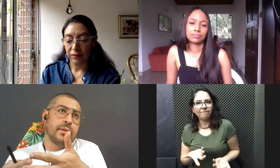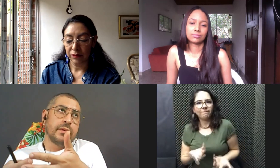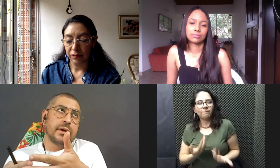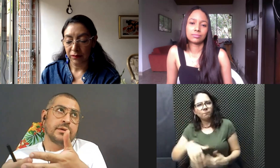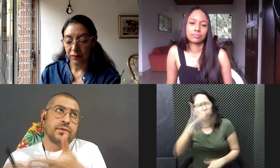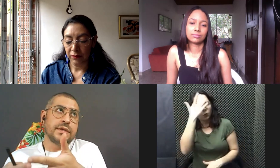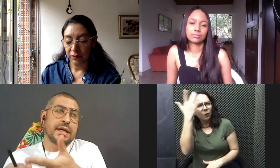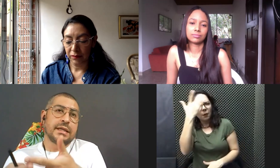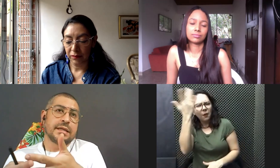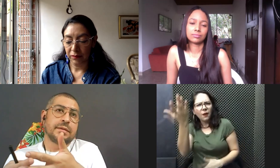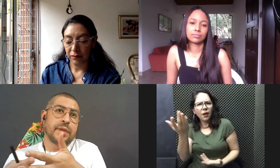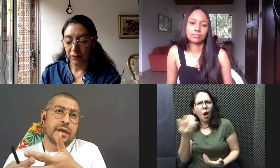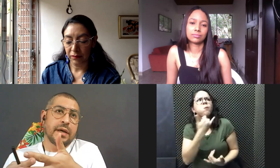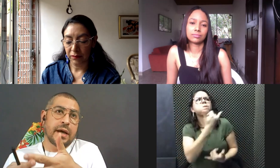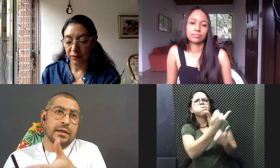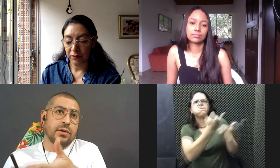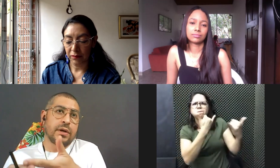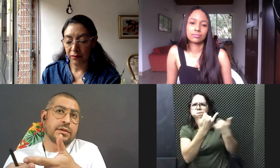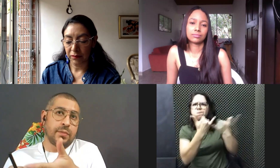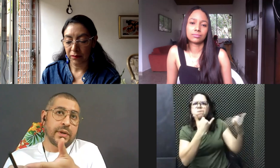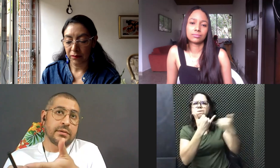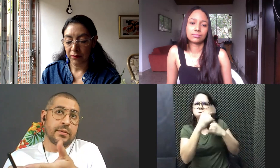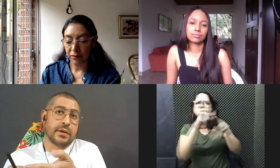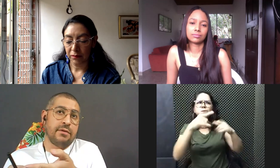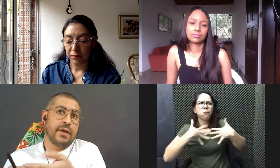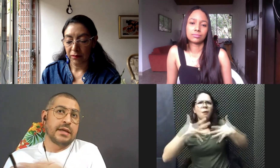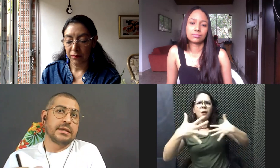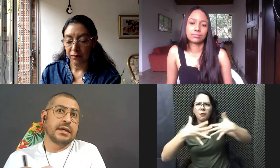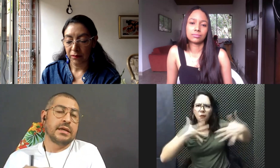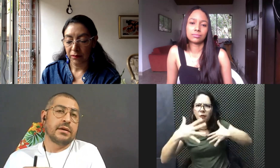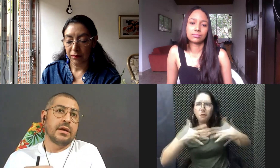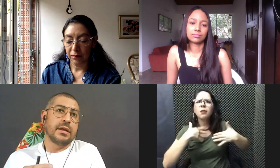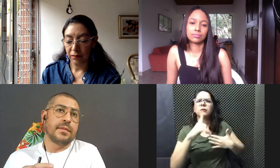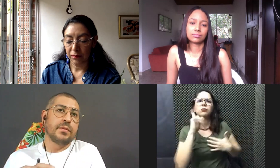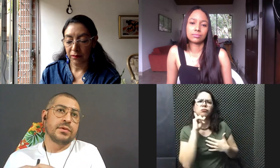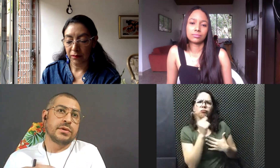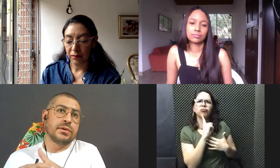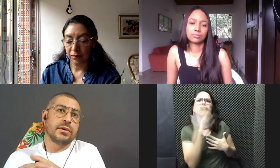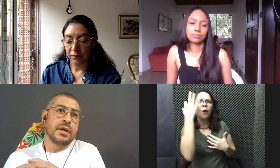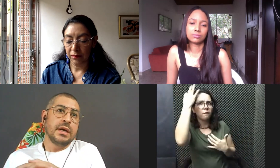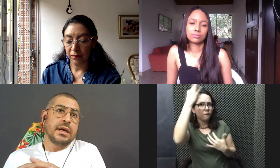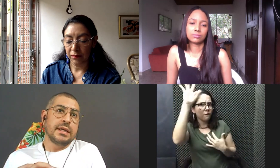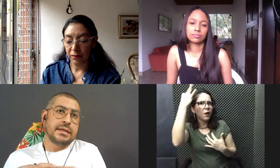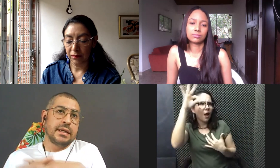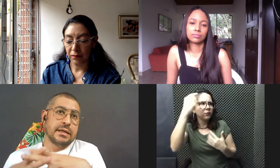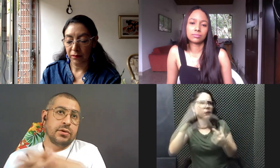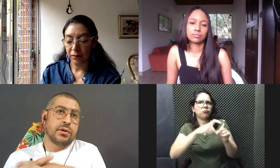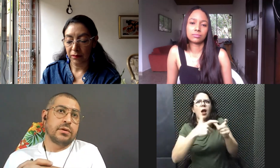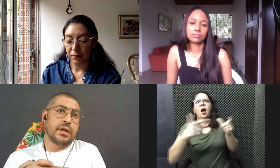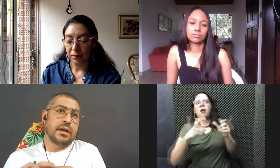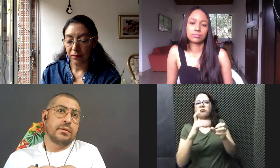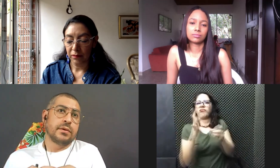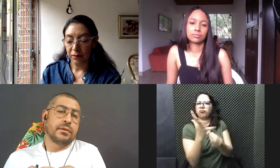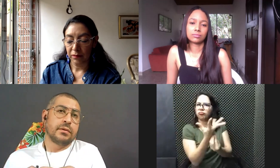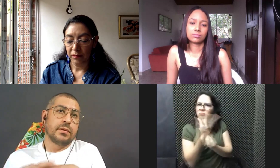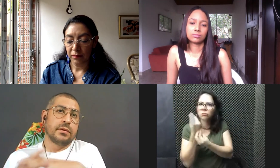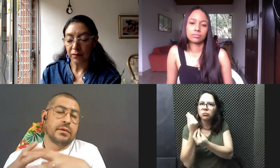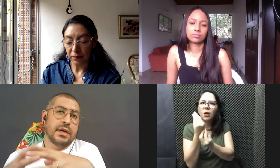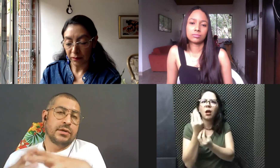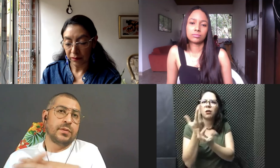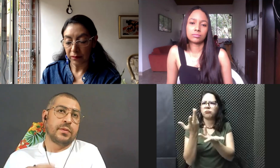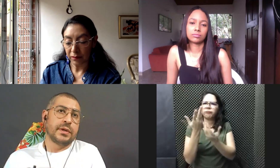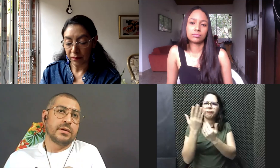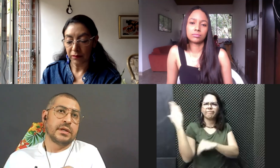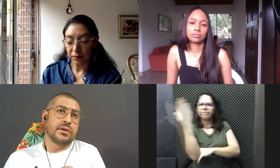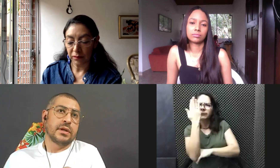había suficientes actores, porque en Francia se ha desarrollado también mucho el cine sordo, tal como